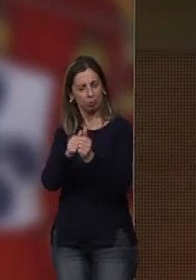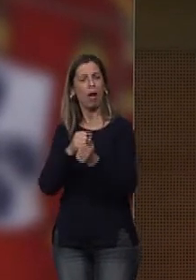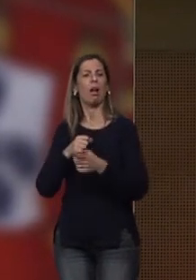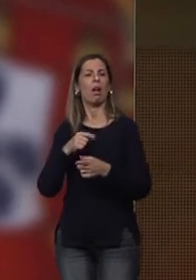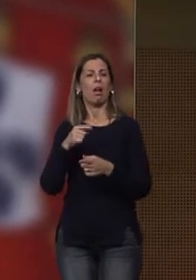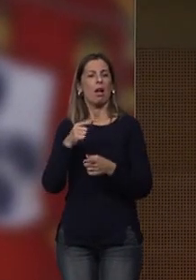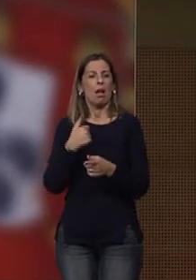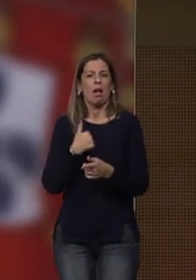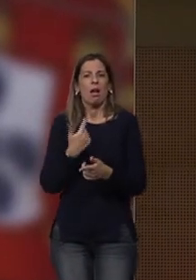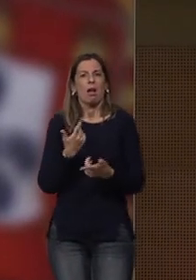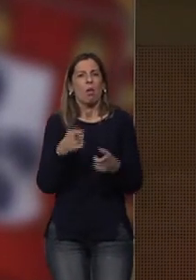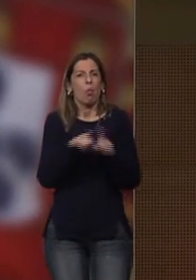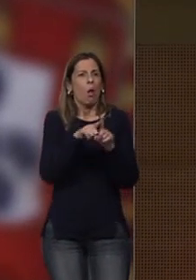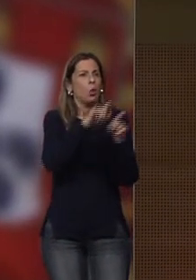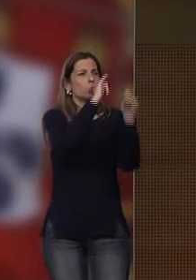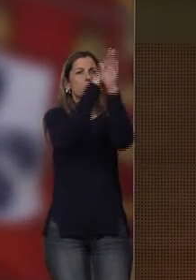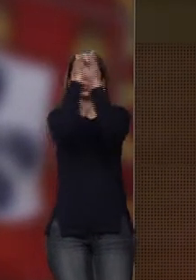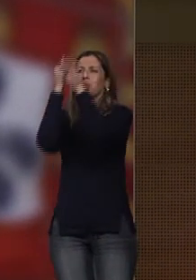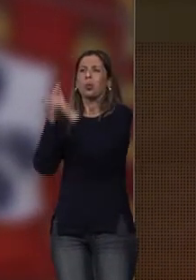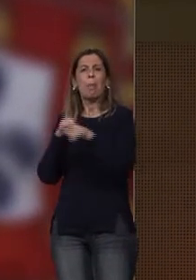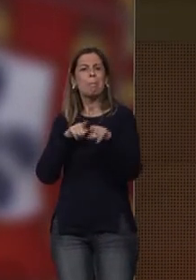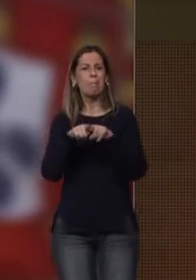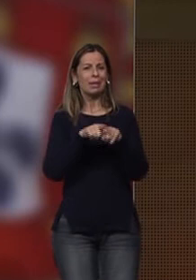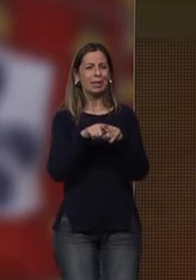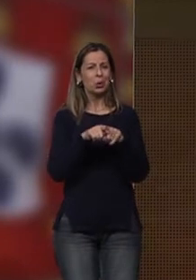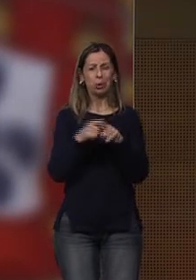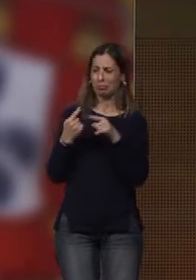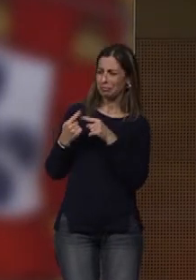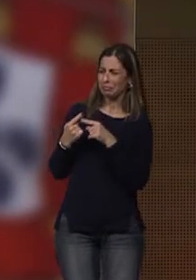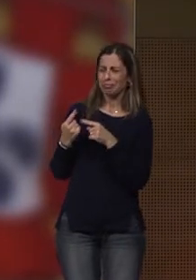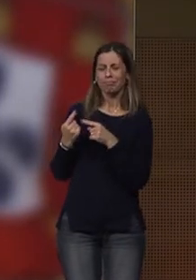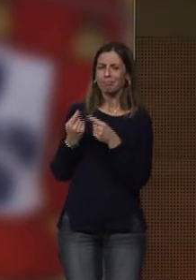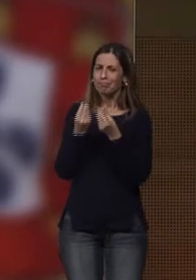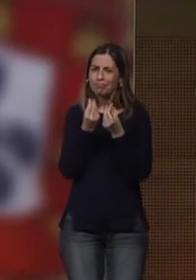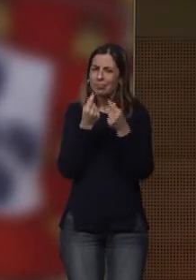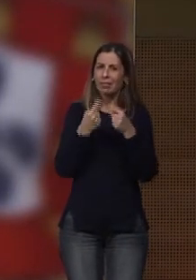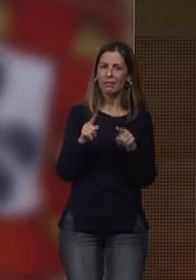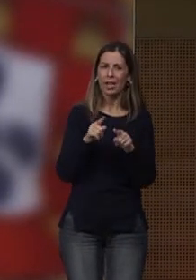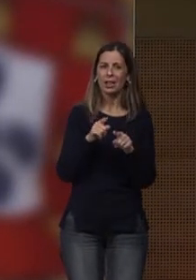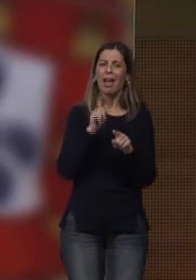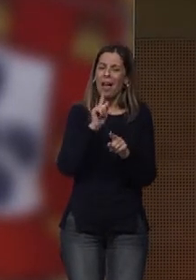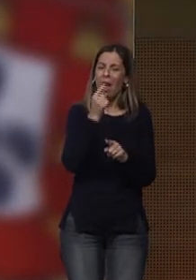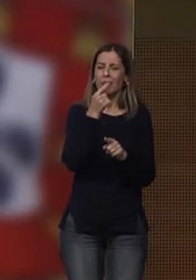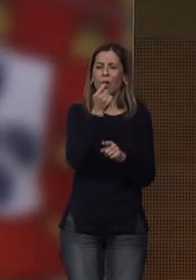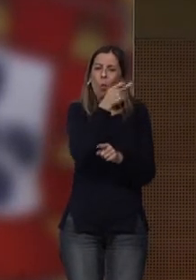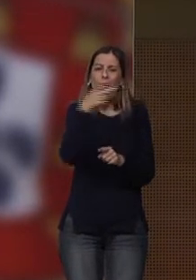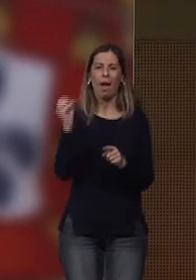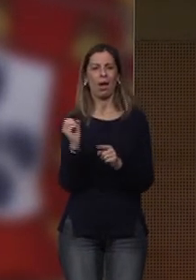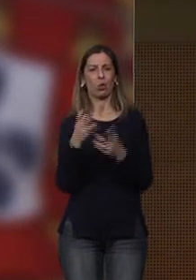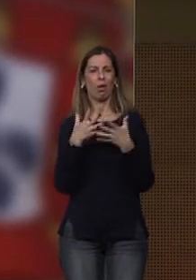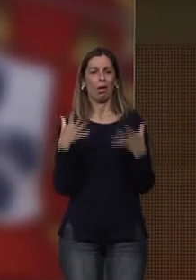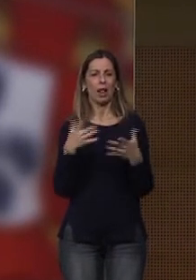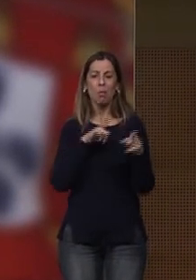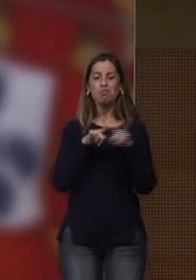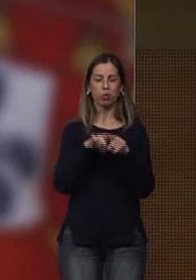Alberto Martins, com muitos outros, porque é um erro político e é bom que os socialistas não